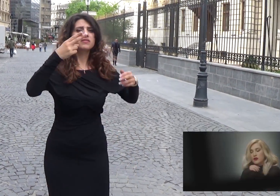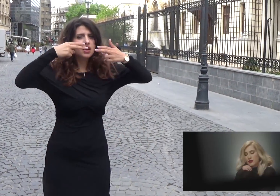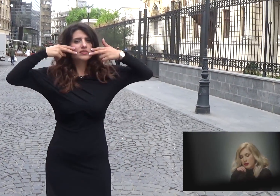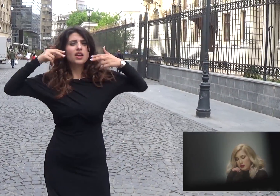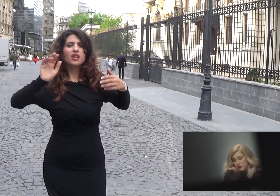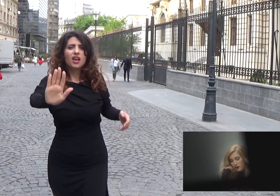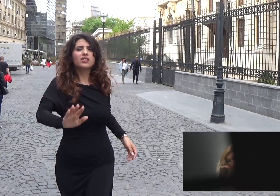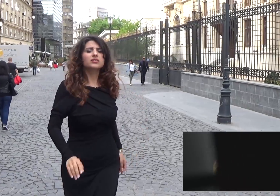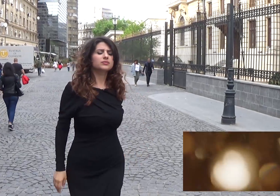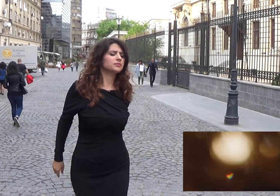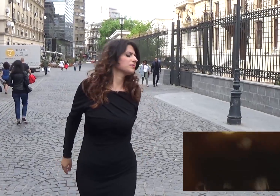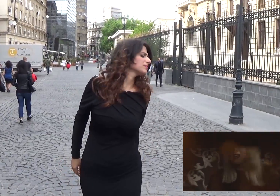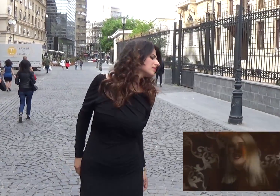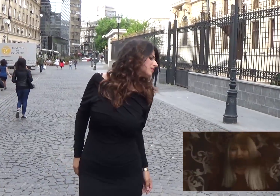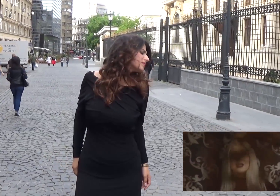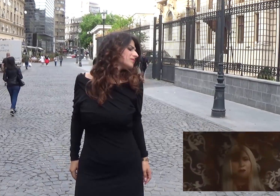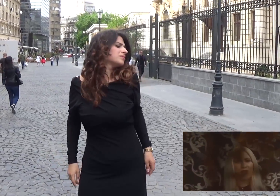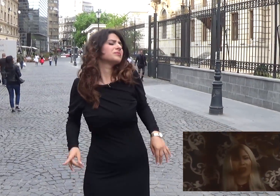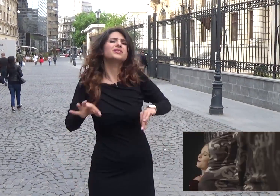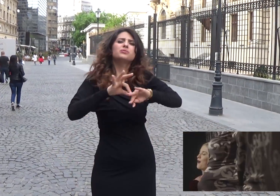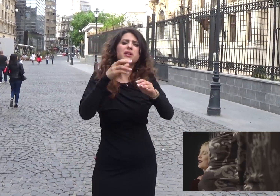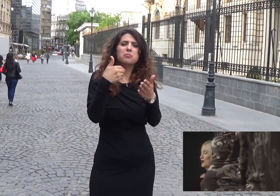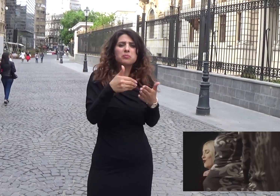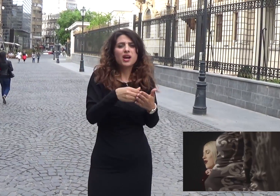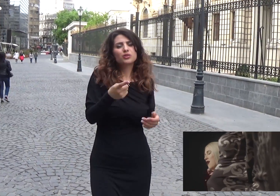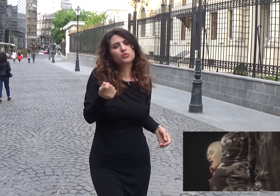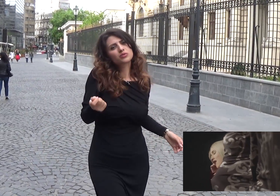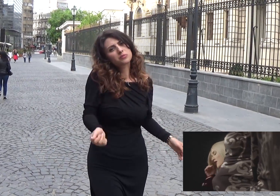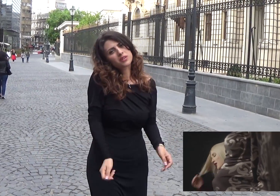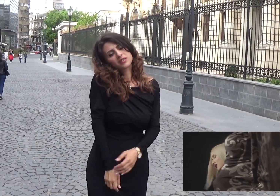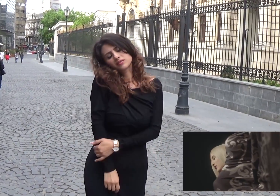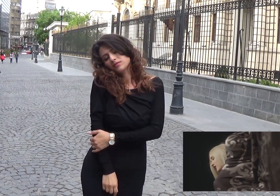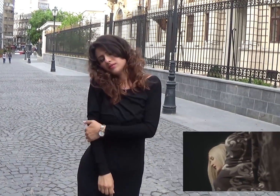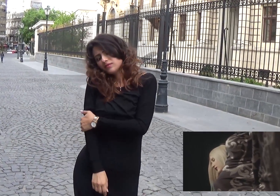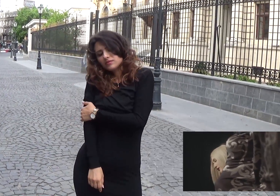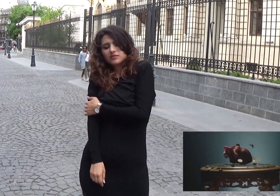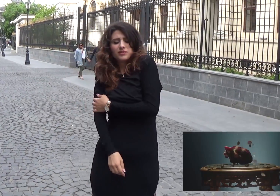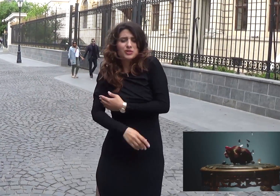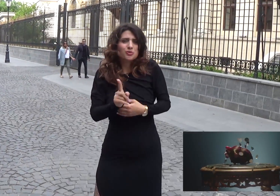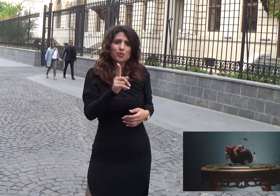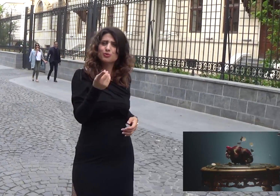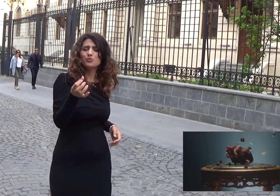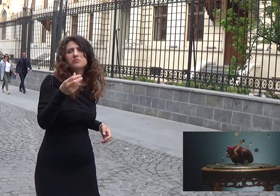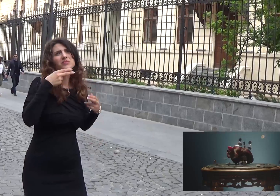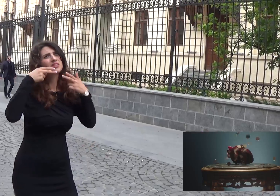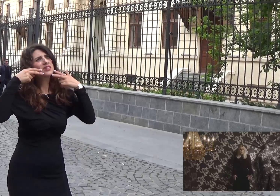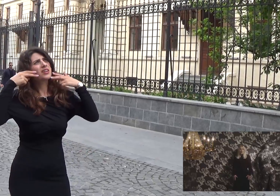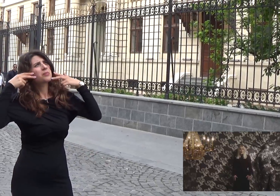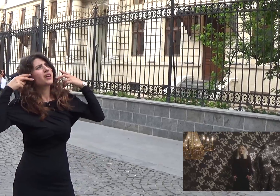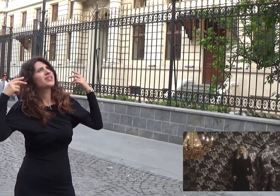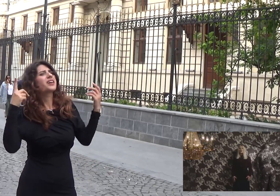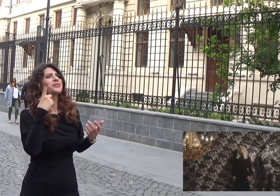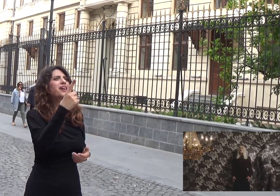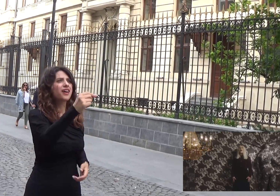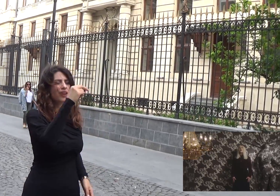Se vede pe fața ei, se mărită pentru lei, niciun zâmbet măcar, în timp